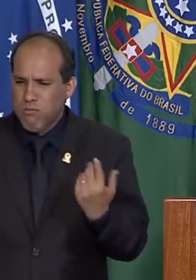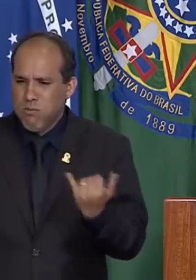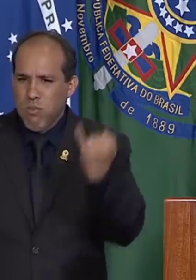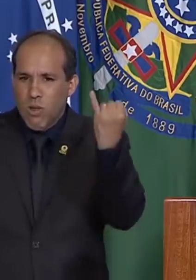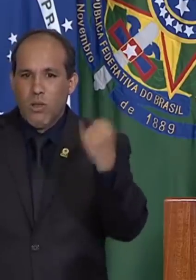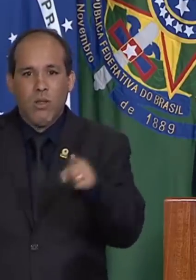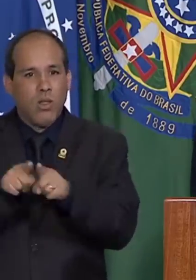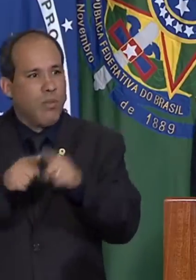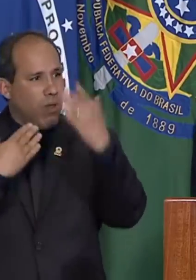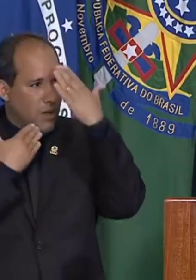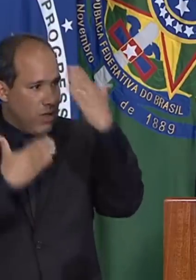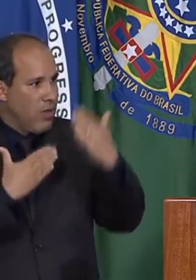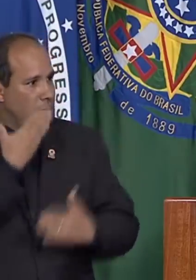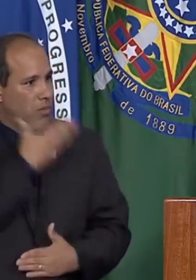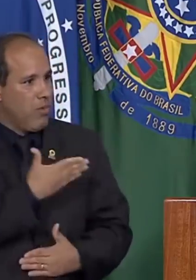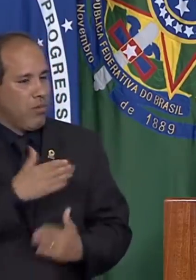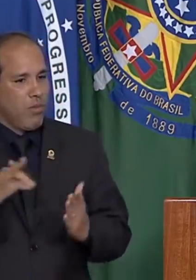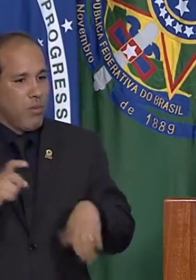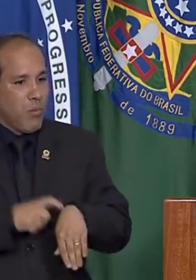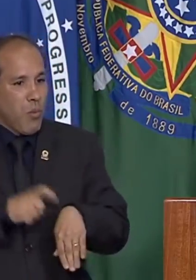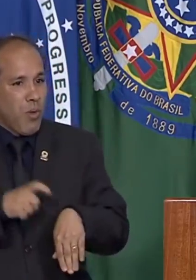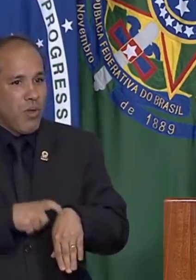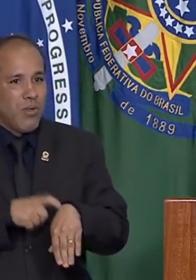Agradecemos ao Médici por esse ato.